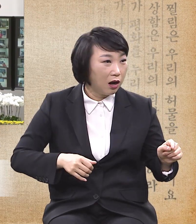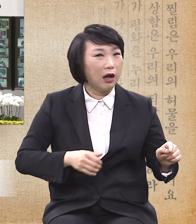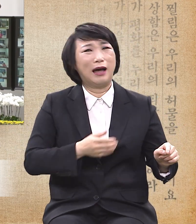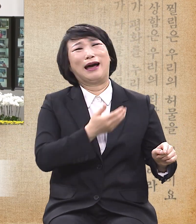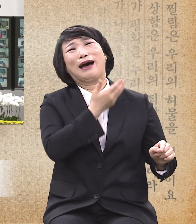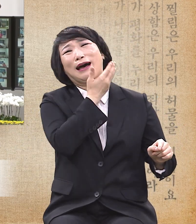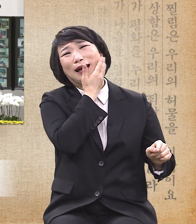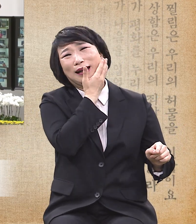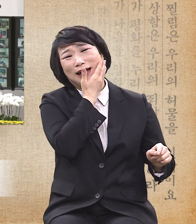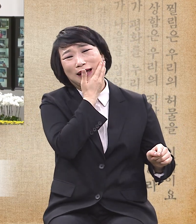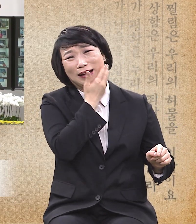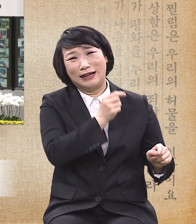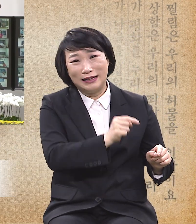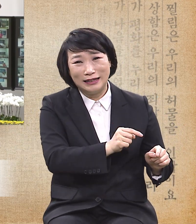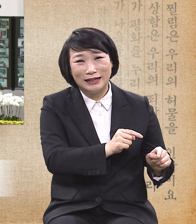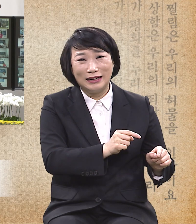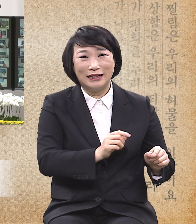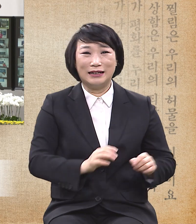아깝잖아.